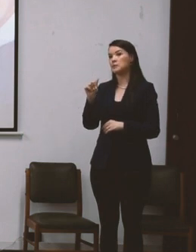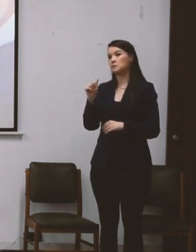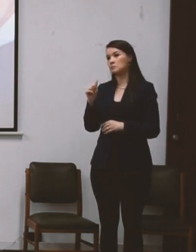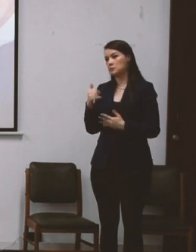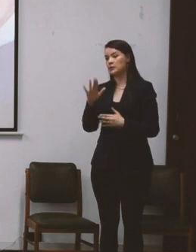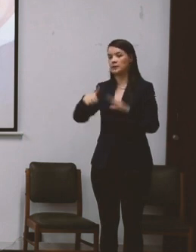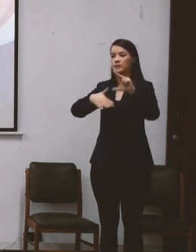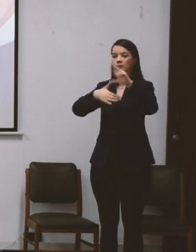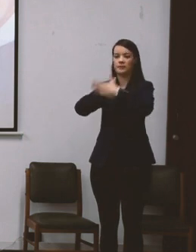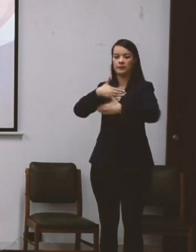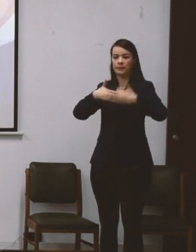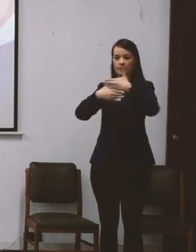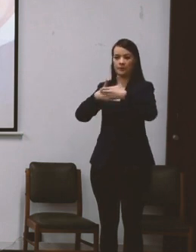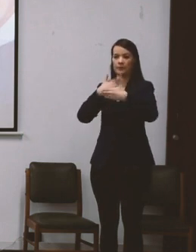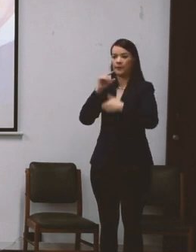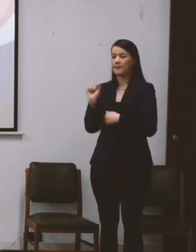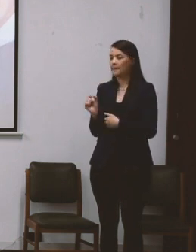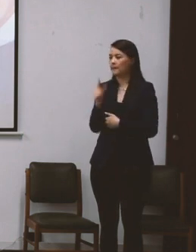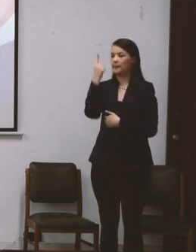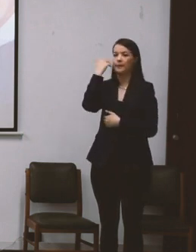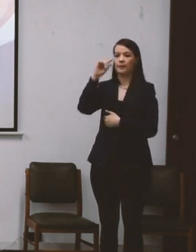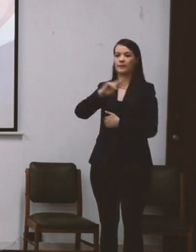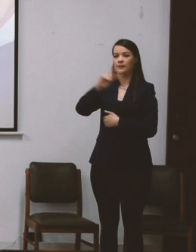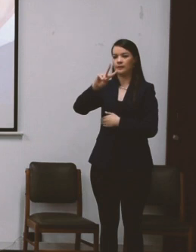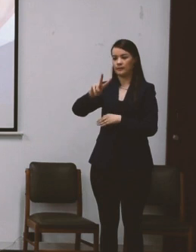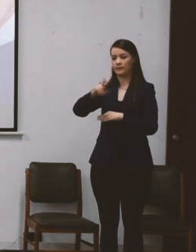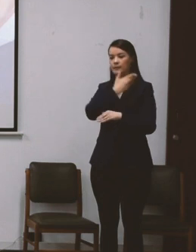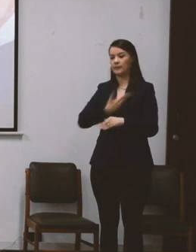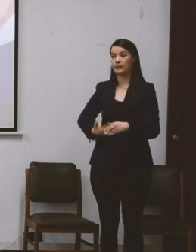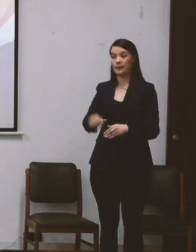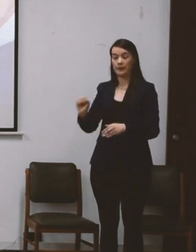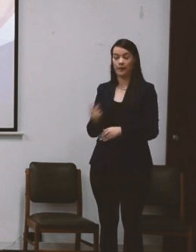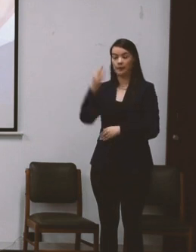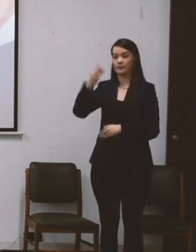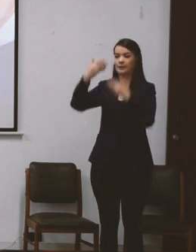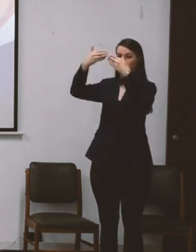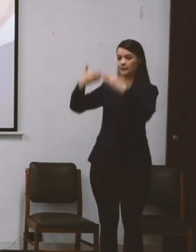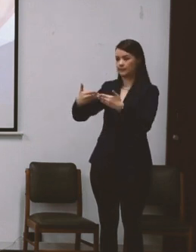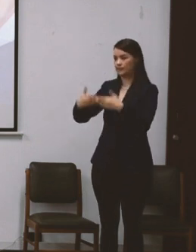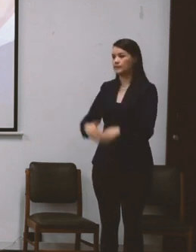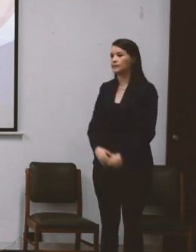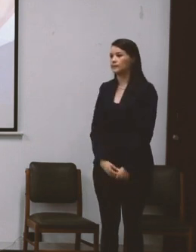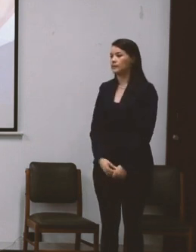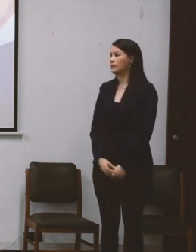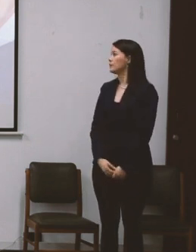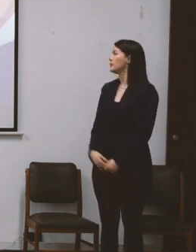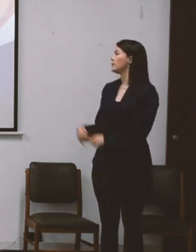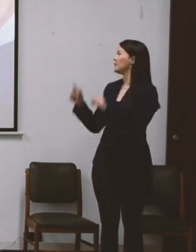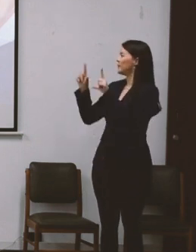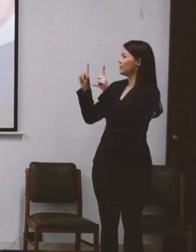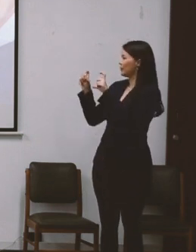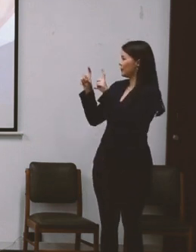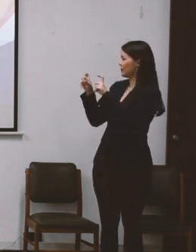en Latinoamérica, como la primer vicepresidenta mujer con discapacidad. En la foto